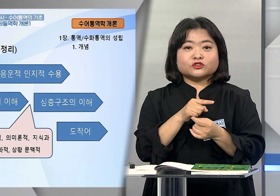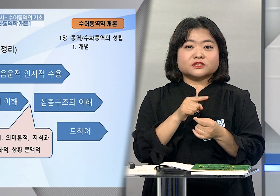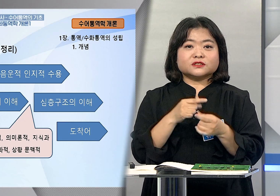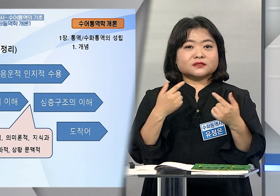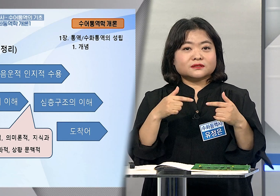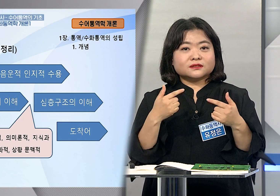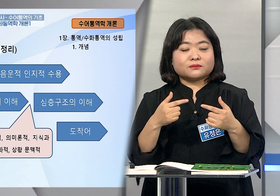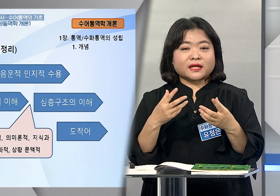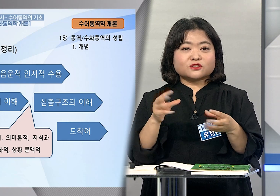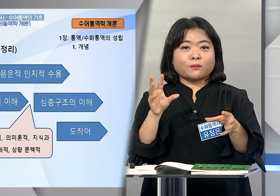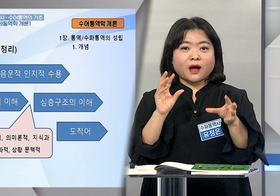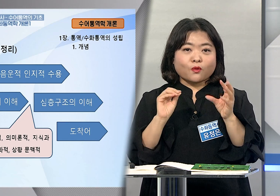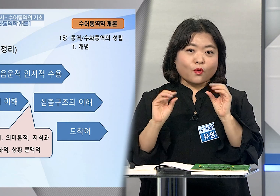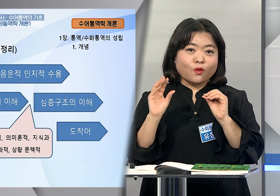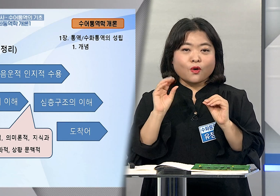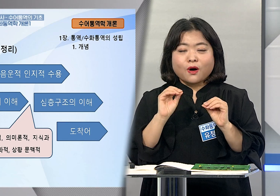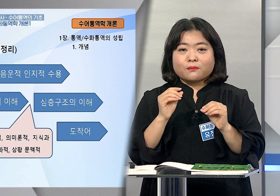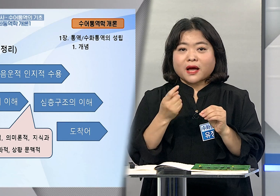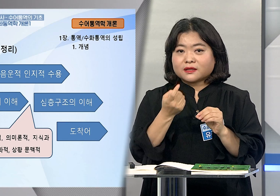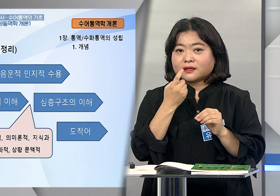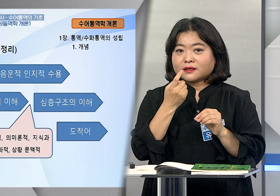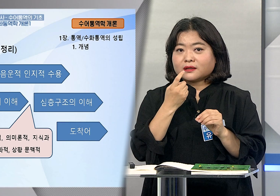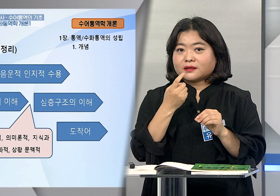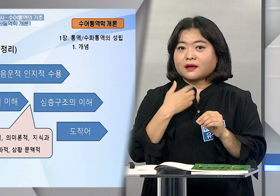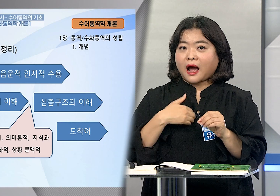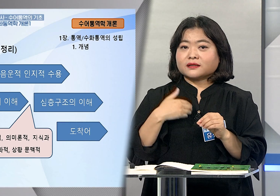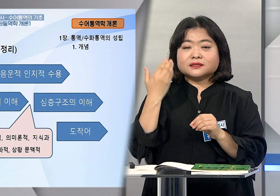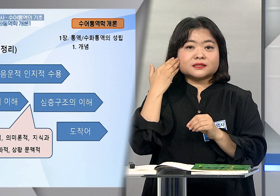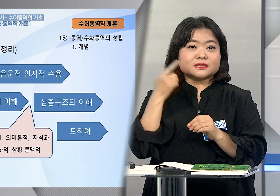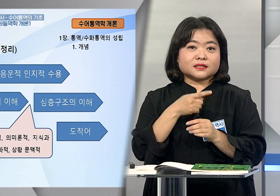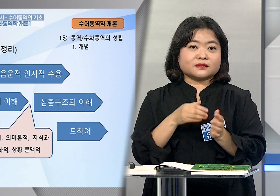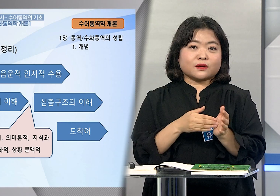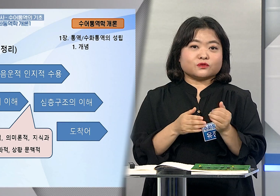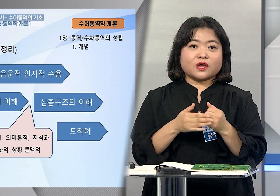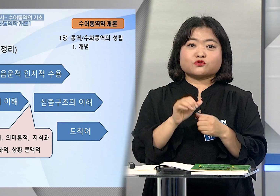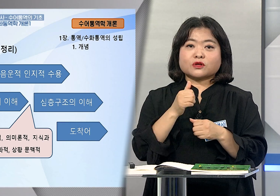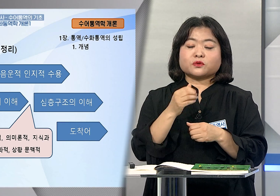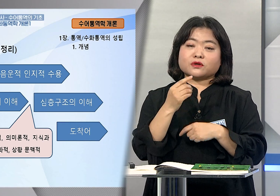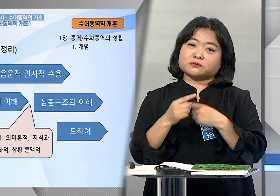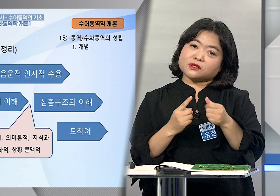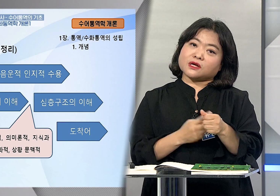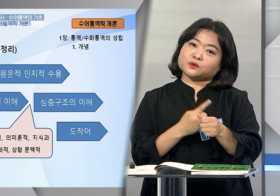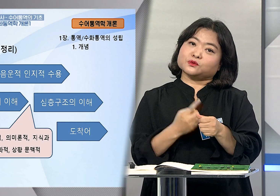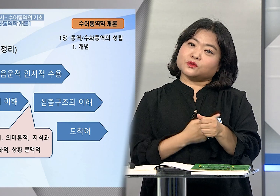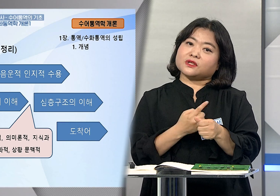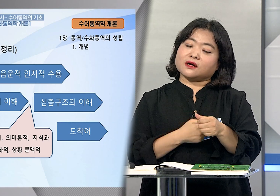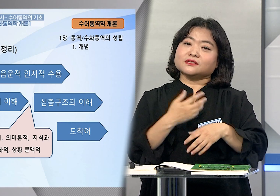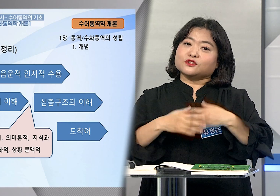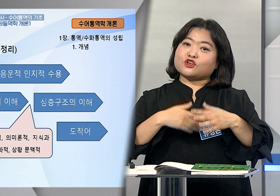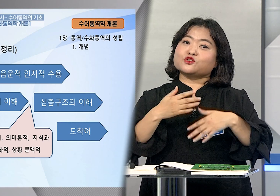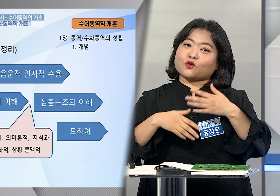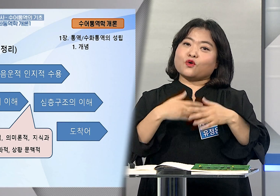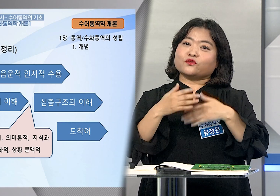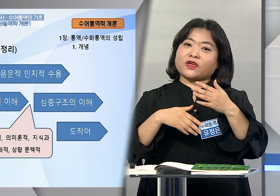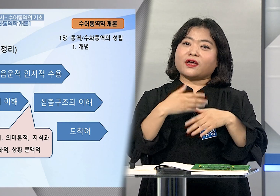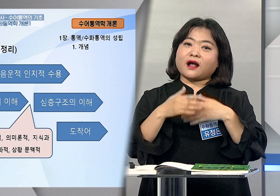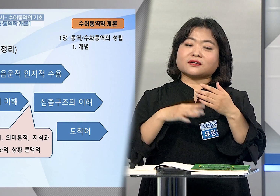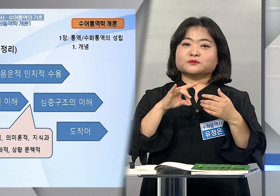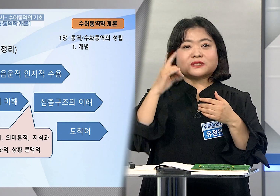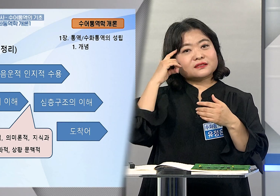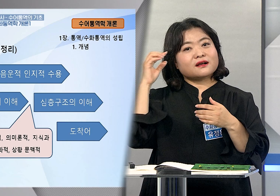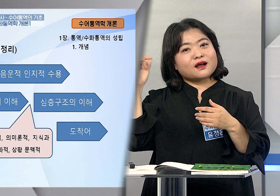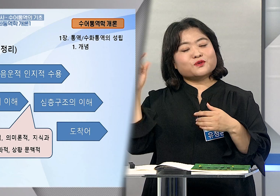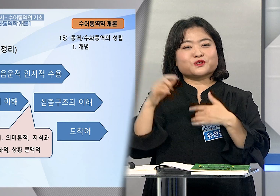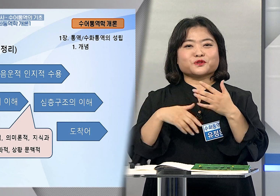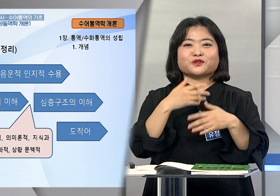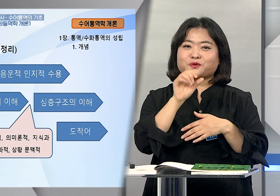같은 경우는 늘 많이 접하고 많이 아는 지식이기 때문에 수화 통역이 그냥 자동으로 그냥 되죠. 네,